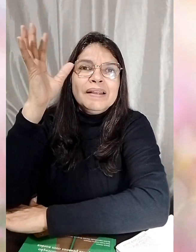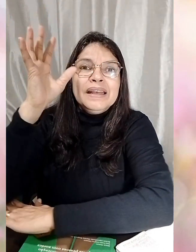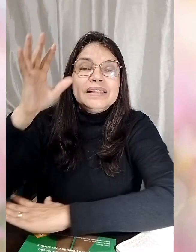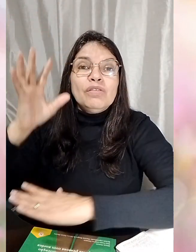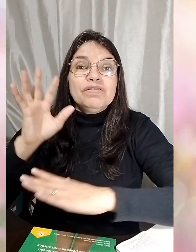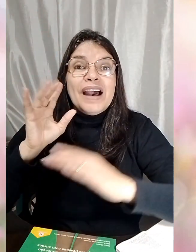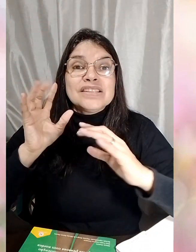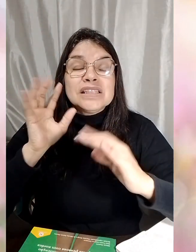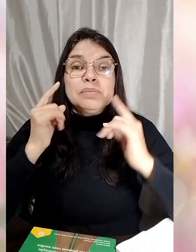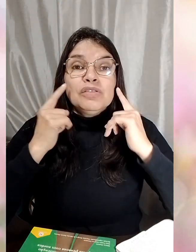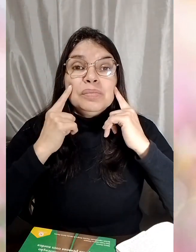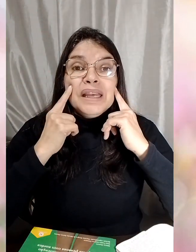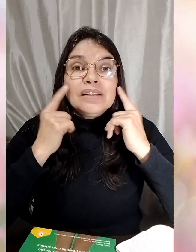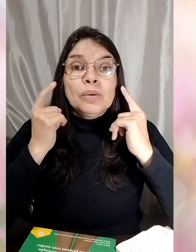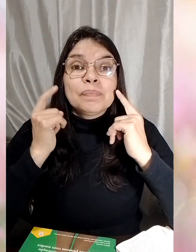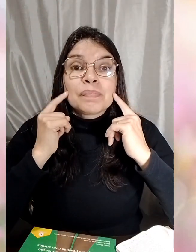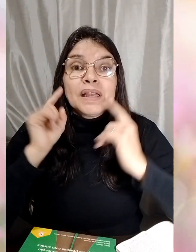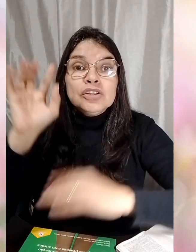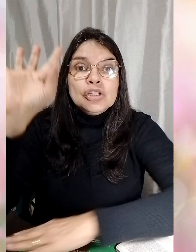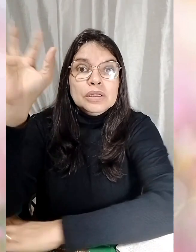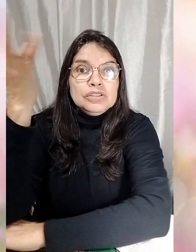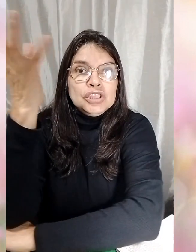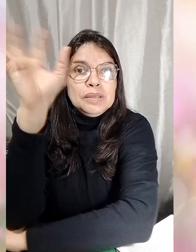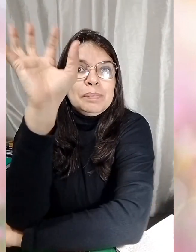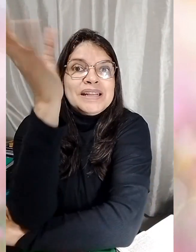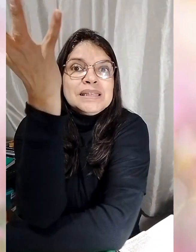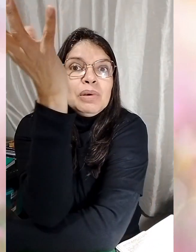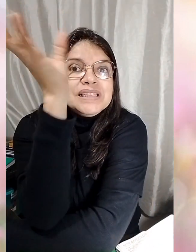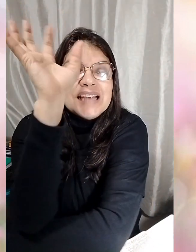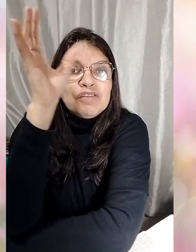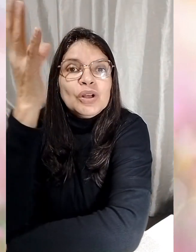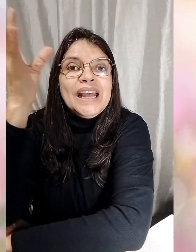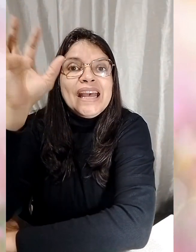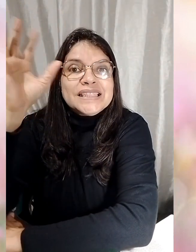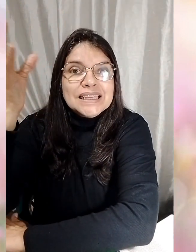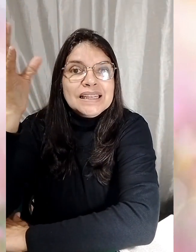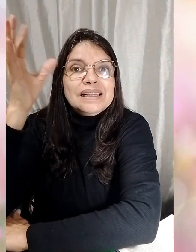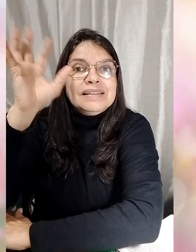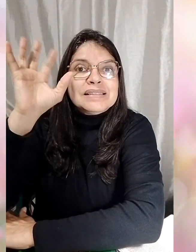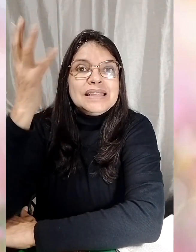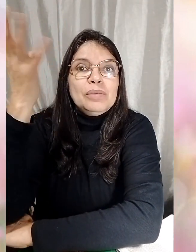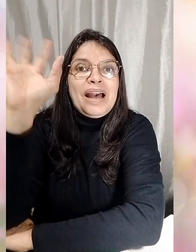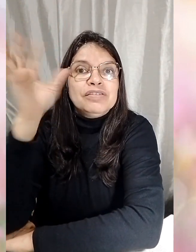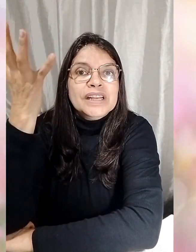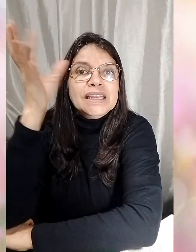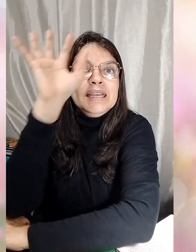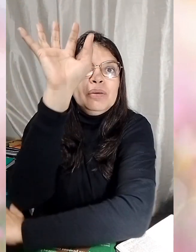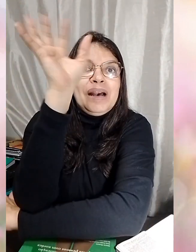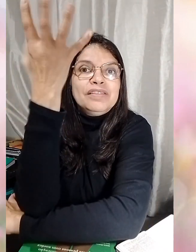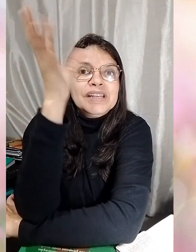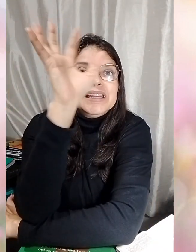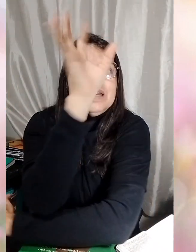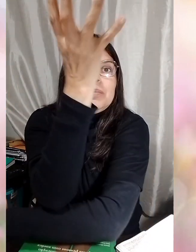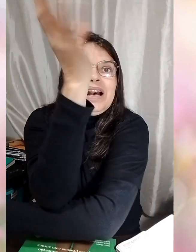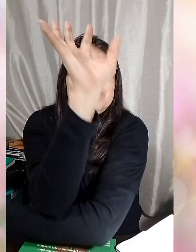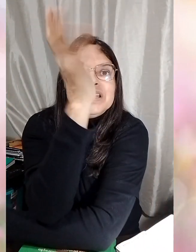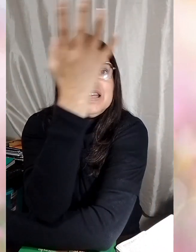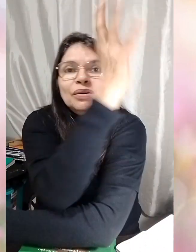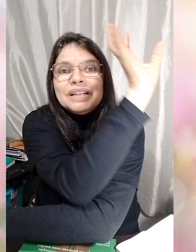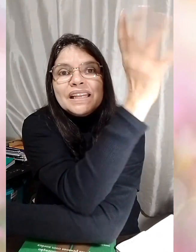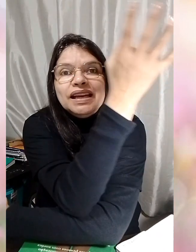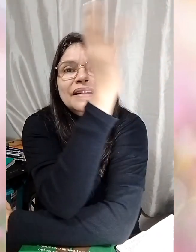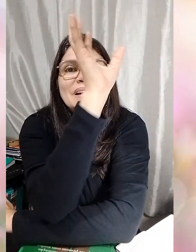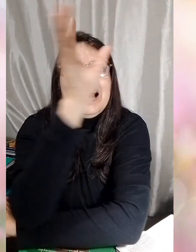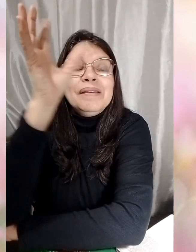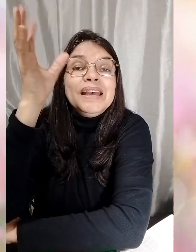tá? Então, faço esse movimento para simbolizar a floresta, que tem uma árvore aqui, uma árvore aqui, uma árvore aqui,